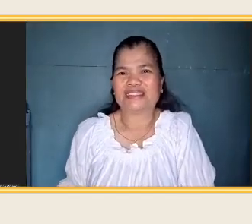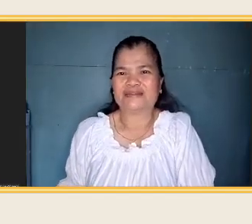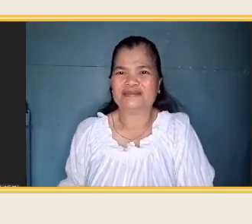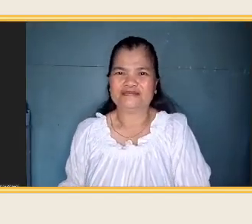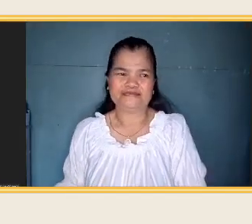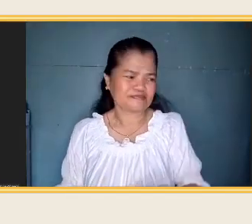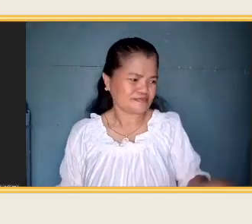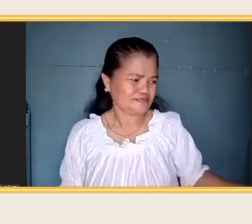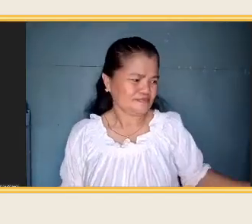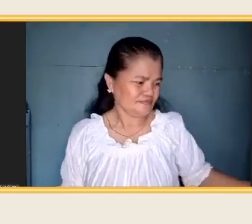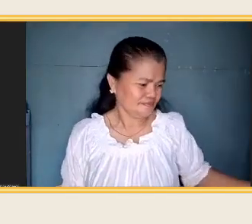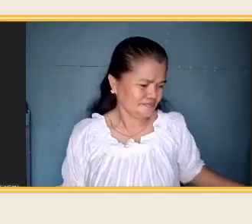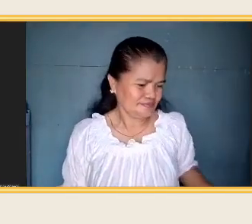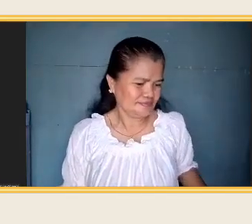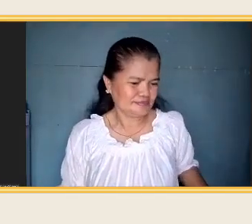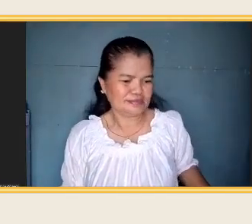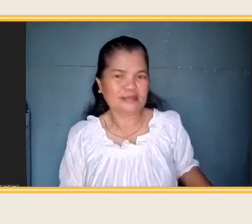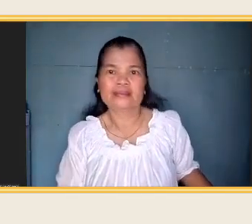Next, please.